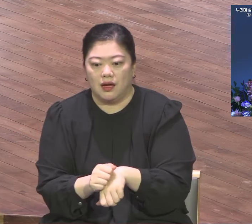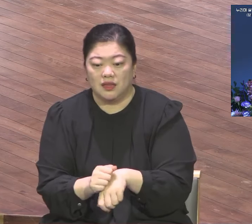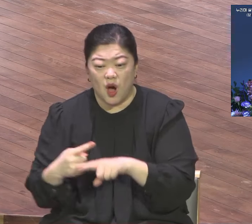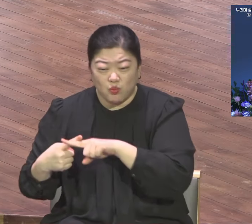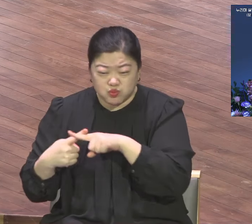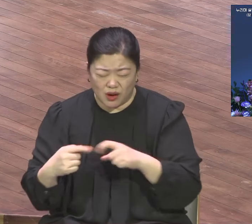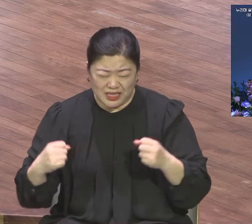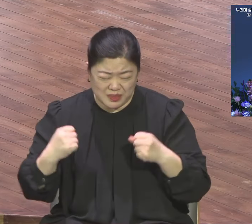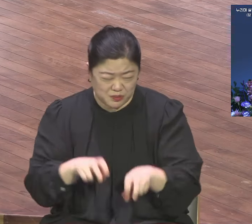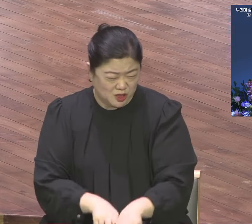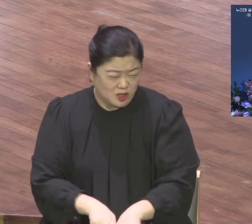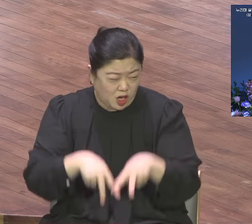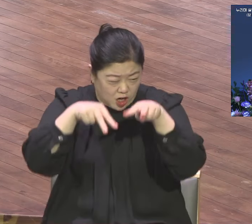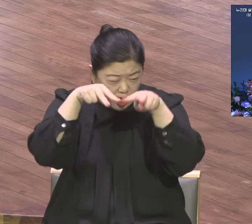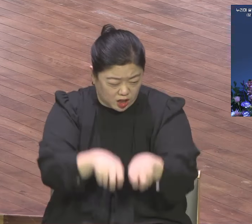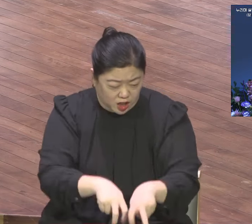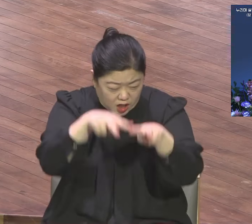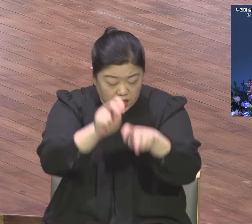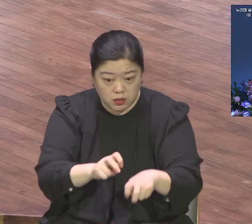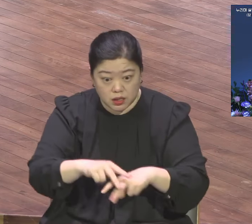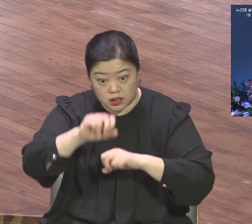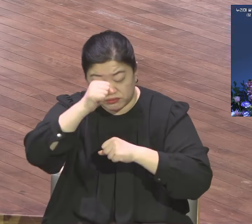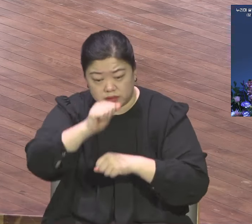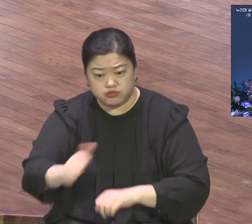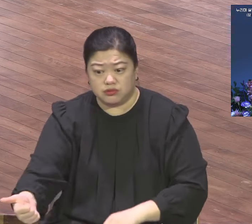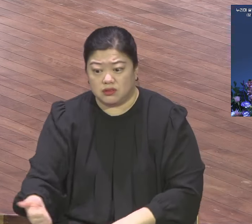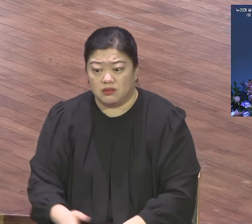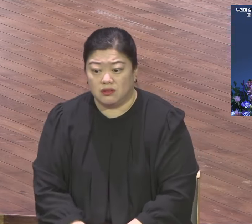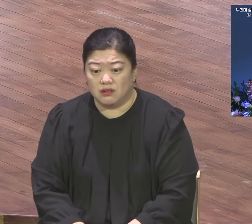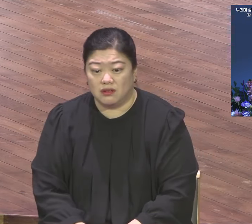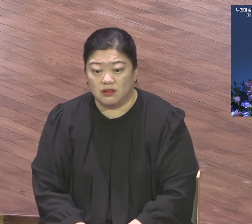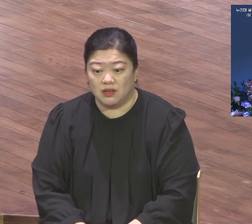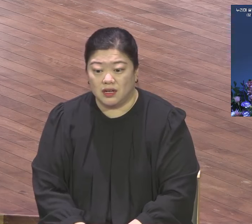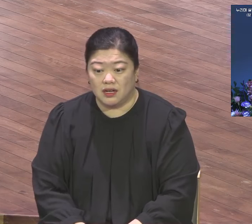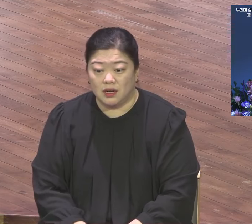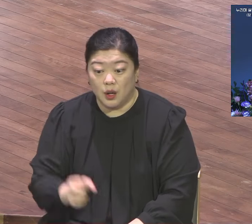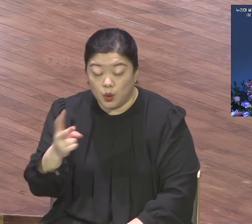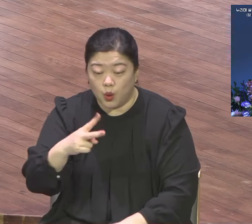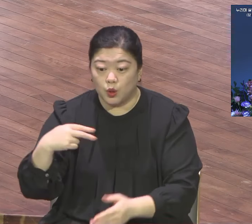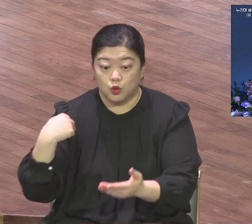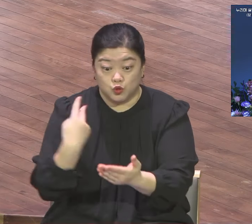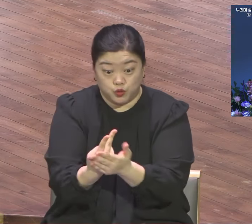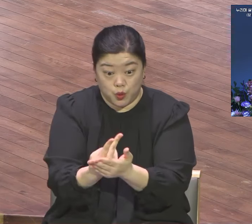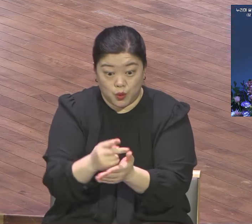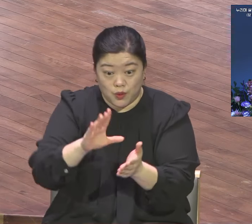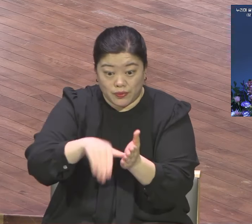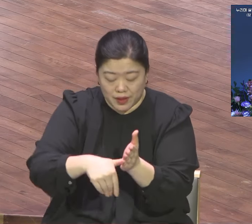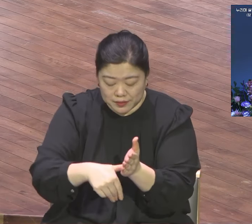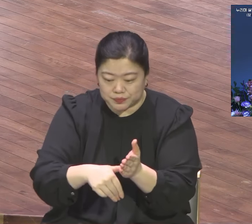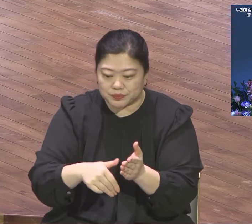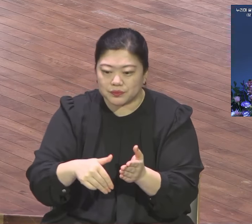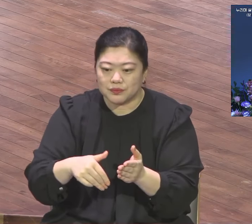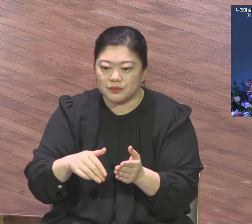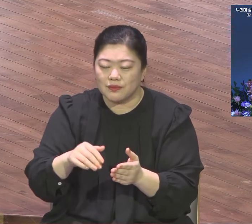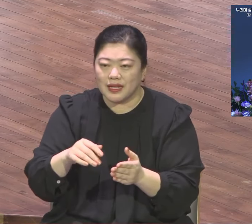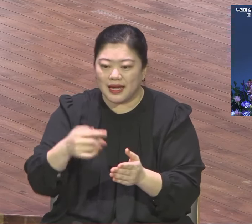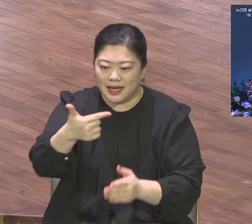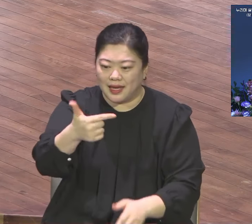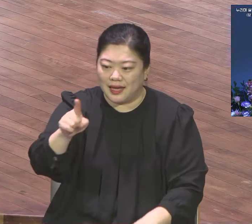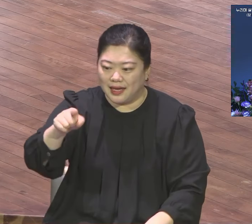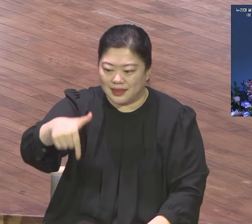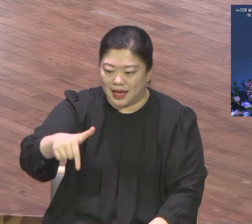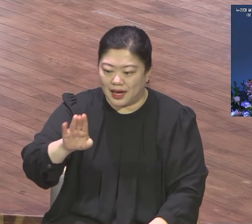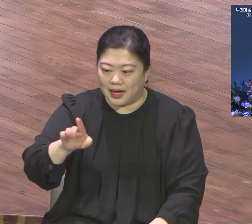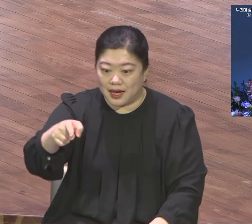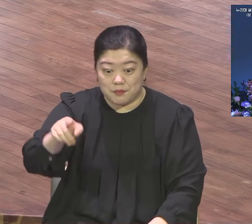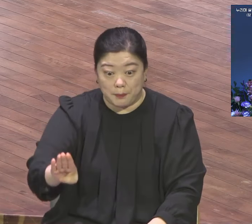넘어져도 같이 넘어져도 안 다친단 말이에요 몸에 낙법이 딱 붙 몸에 체질이 돼가 굴러보기 때문에 안 다쳐요